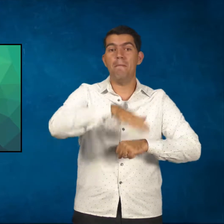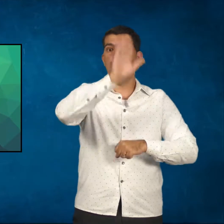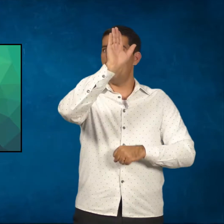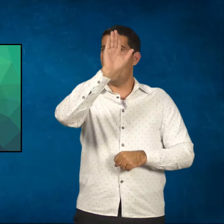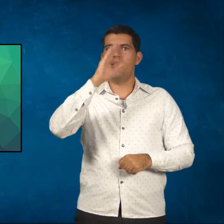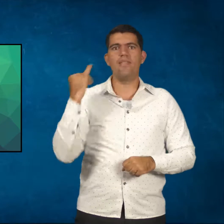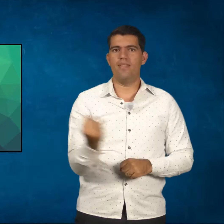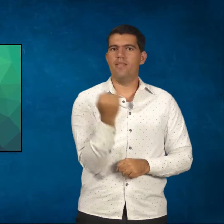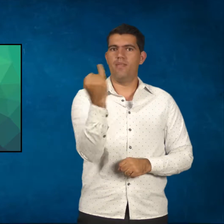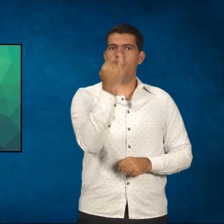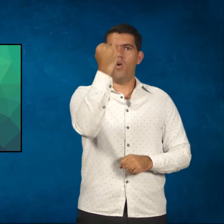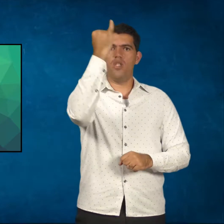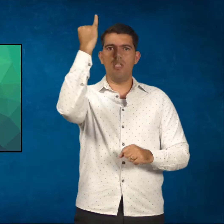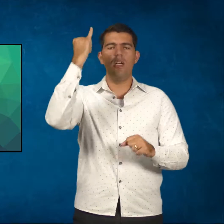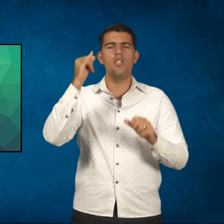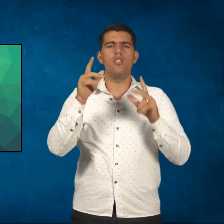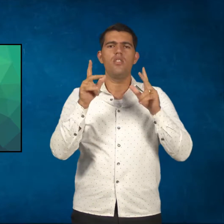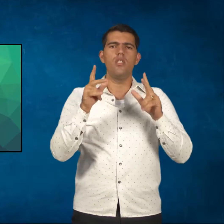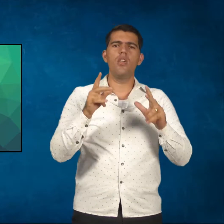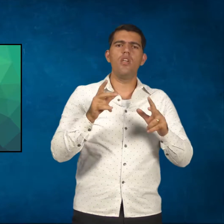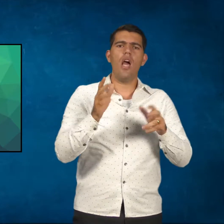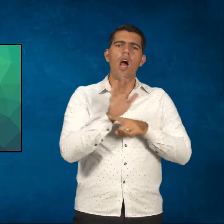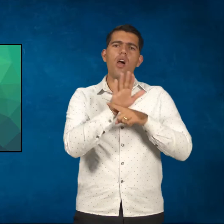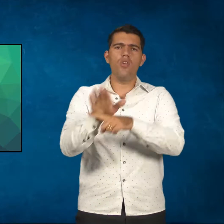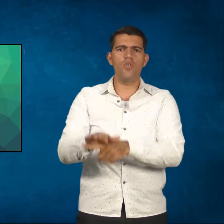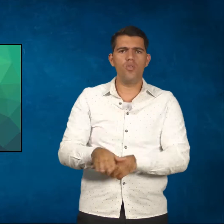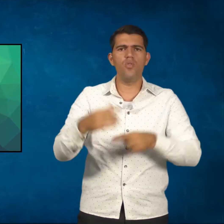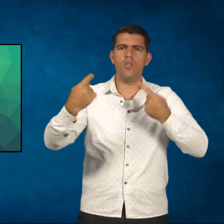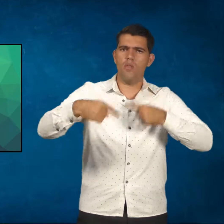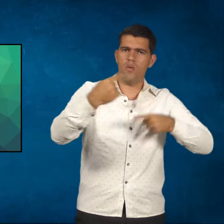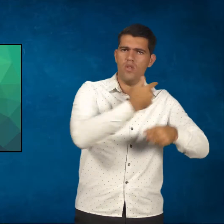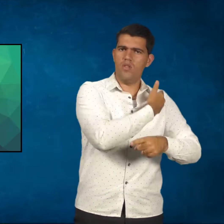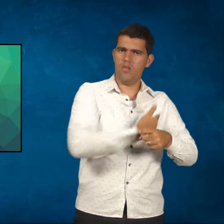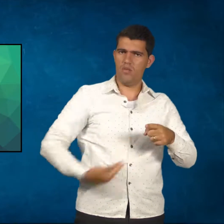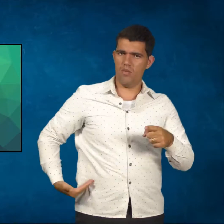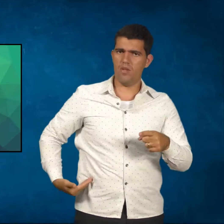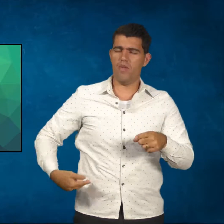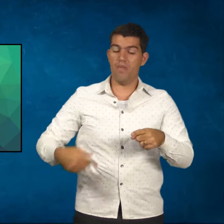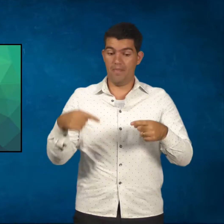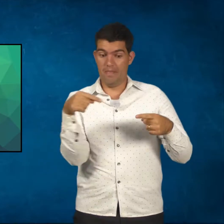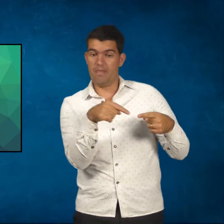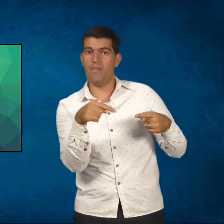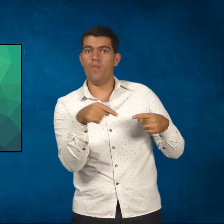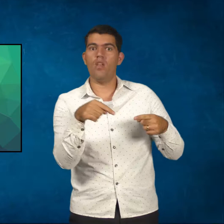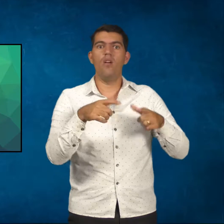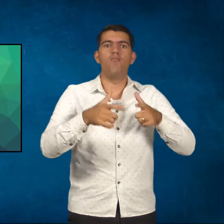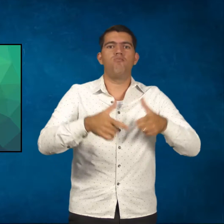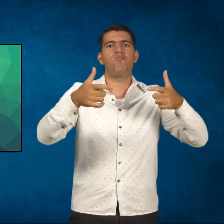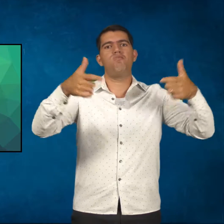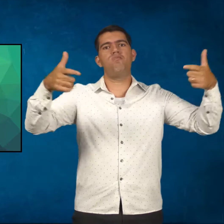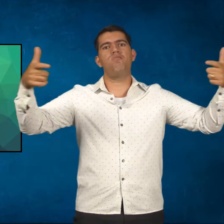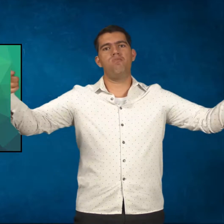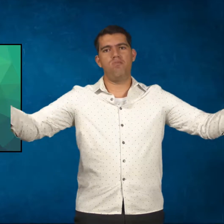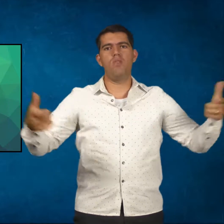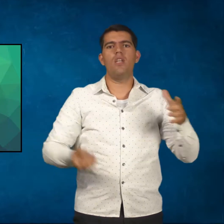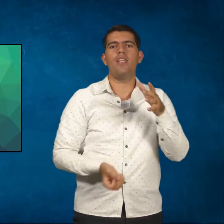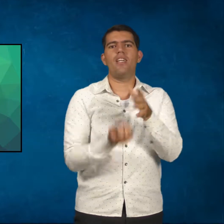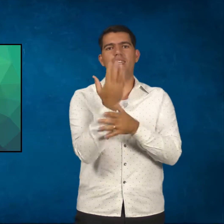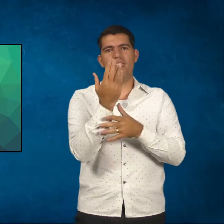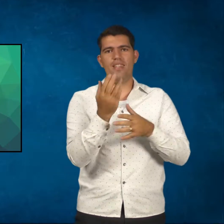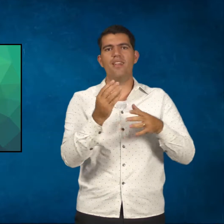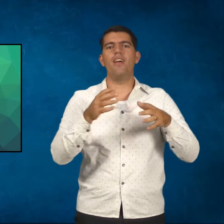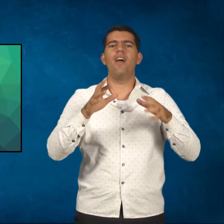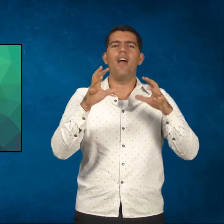que nortearam as políticas públicas, que, por sua vez, possibilitaram a expansão da Rede Federal de